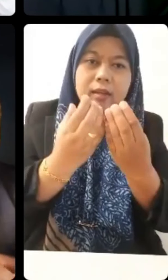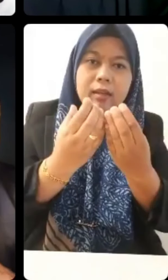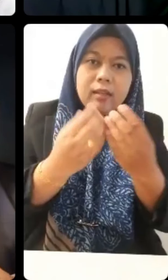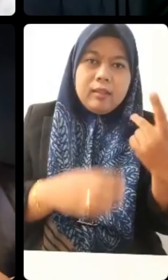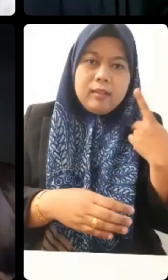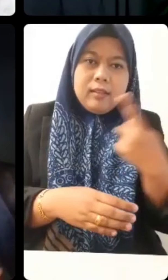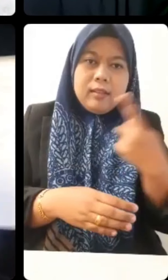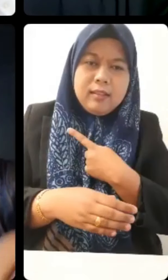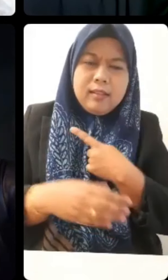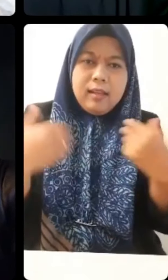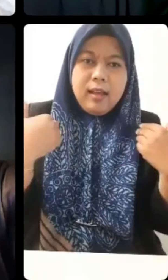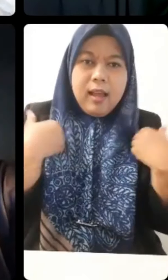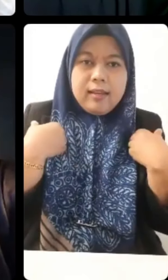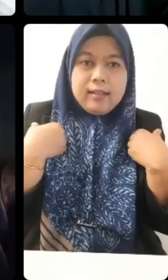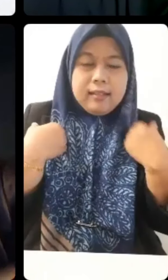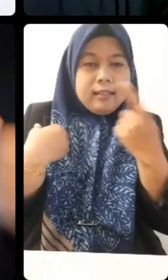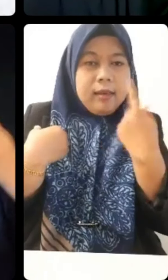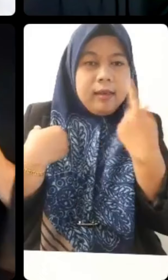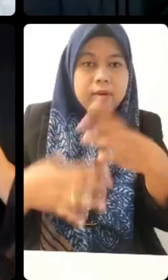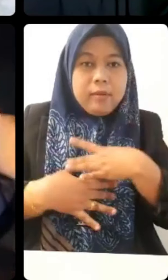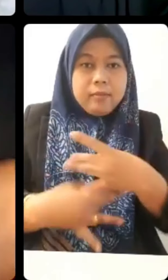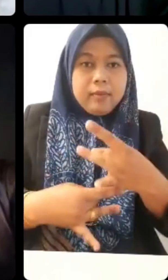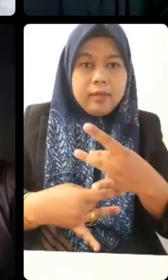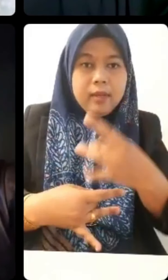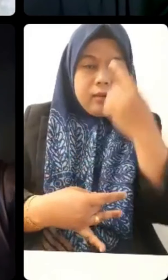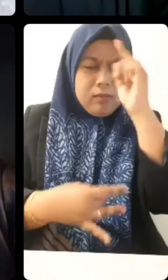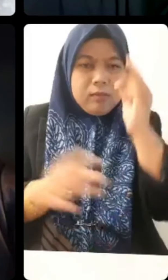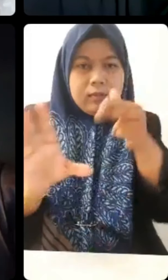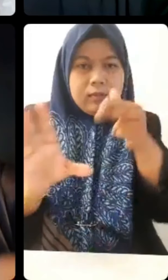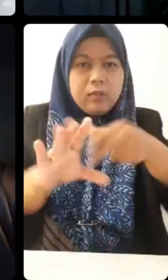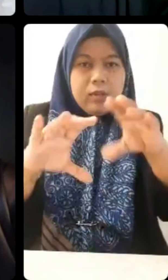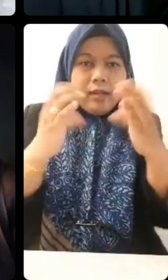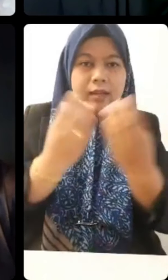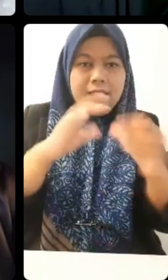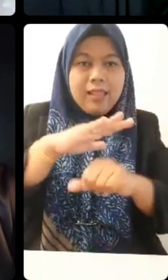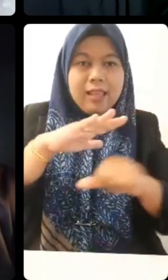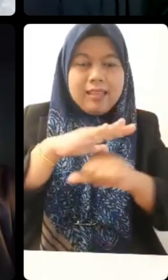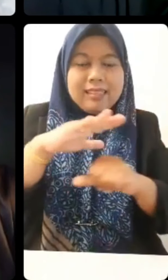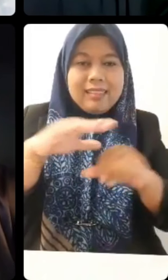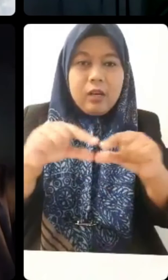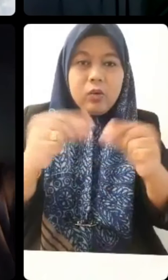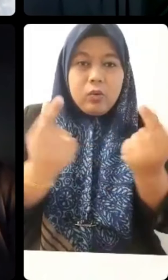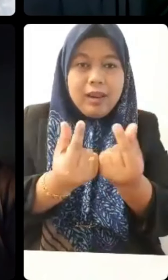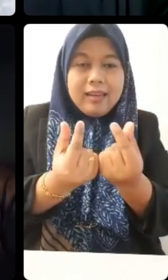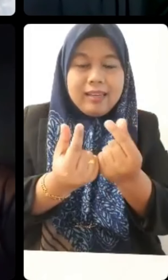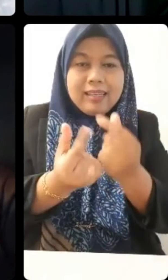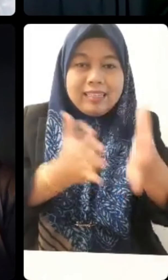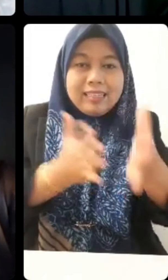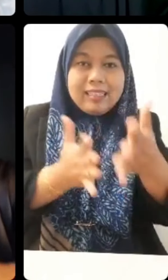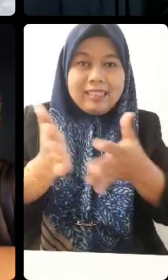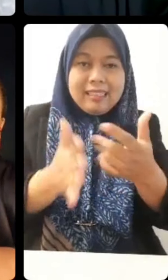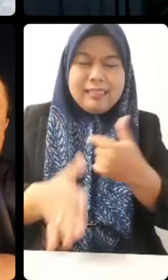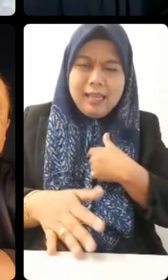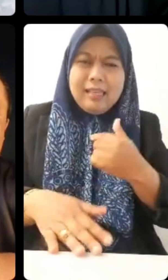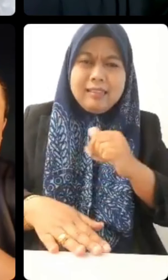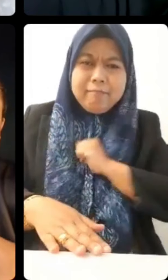untuk belajar bahasa isyarat ini. Sebab saya sendiri pun pernah terdetik nak belajar. Sebab sebelum ni pun saya